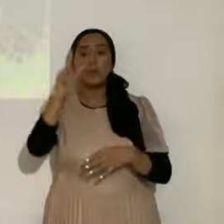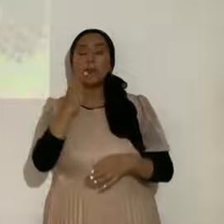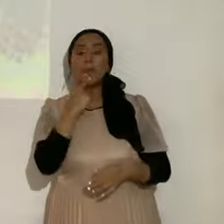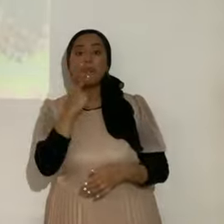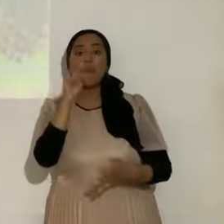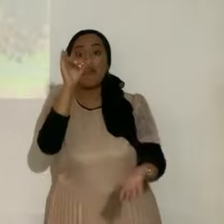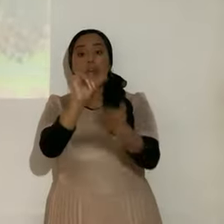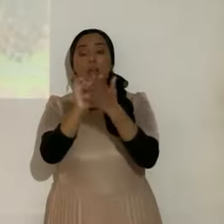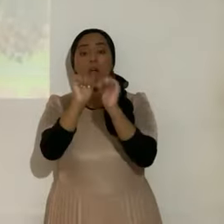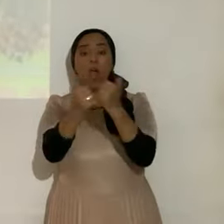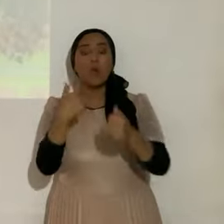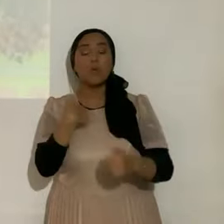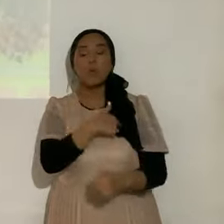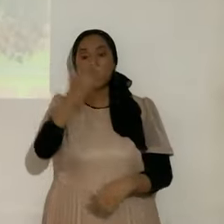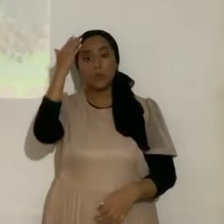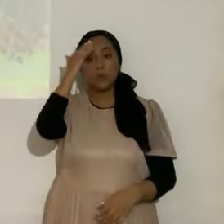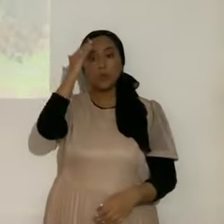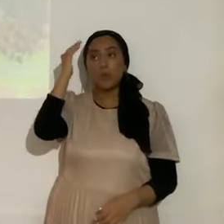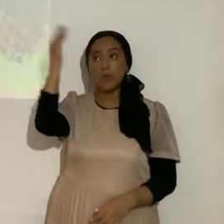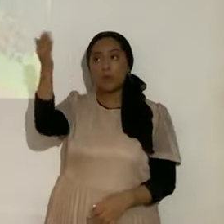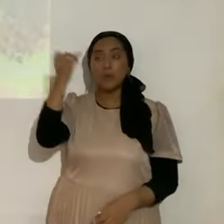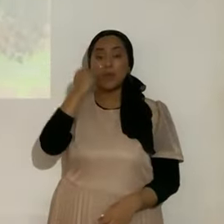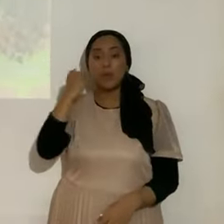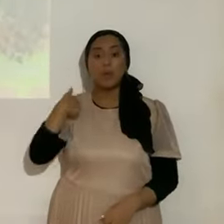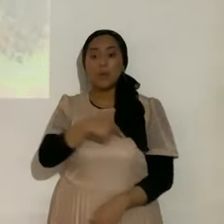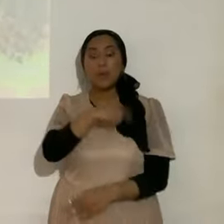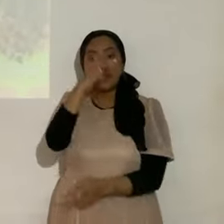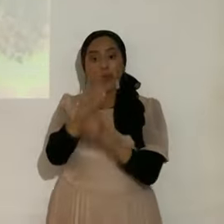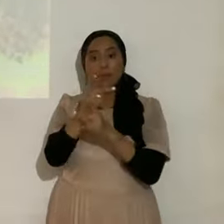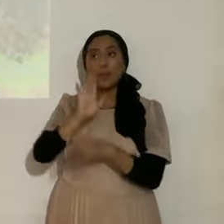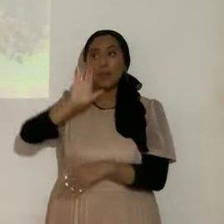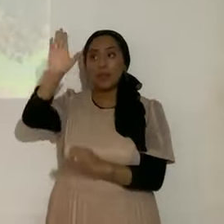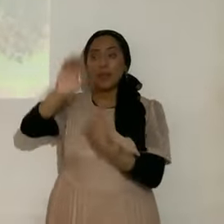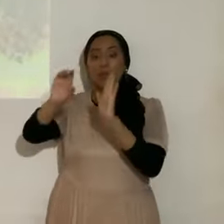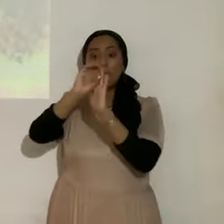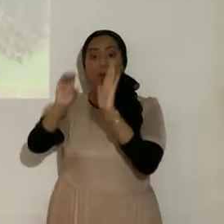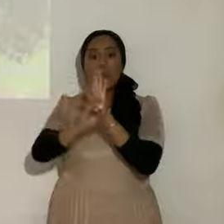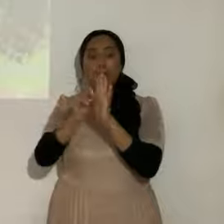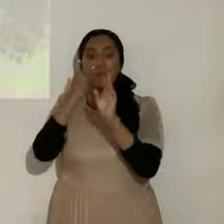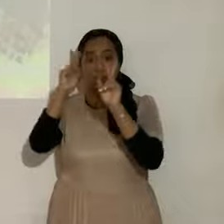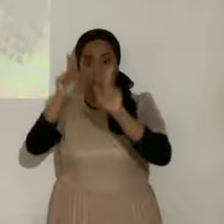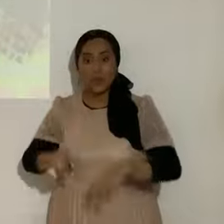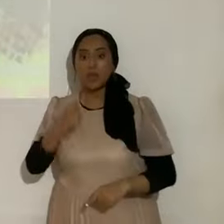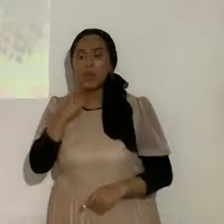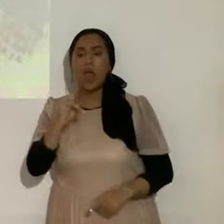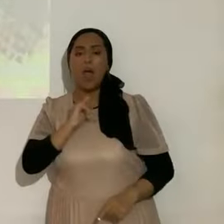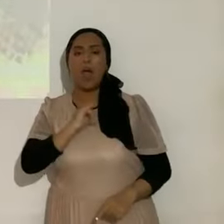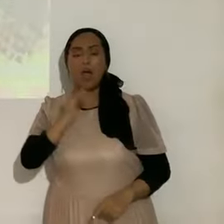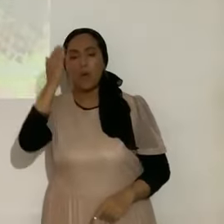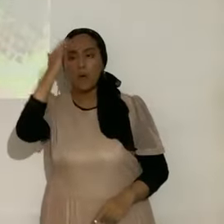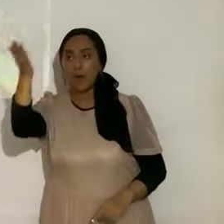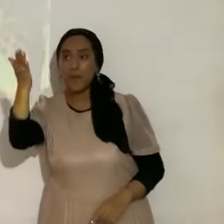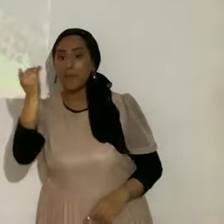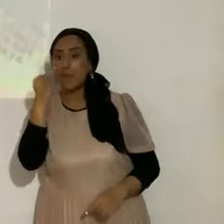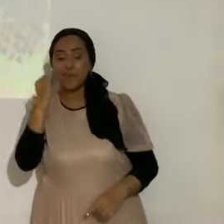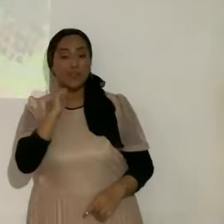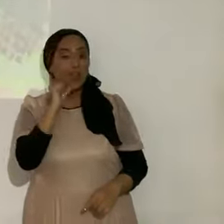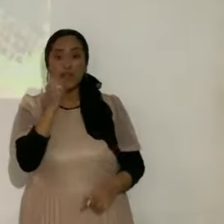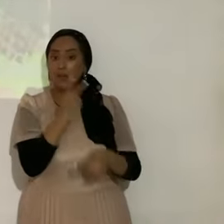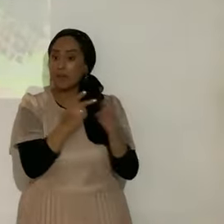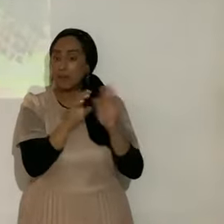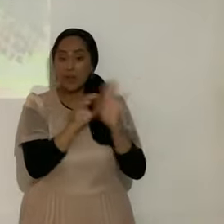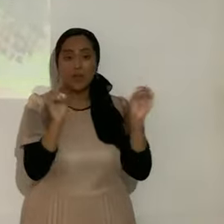en esto sabemos que nosotros le conocemos, si guardamos sus mandamientos. El que dice, yo le conozco, y no guarda sus mandamientos, el tal es